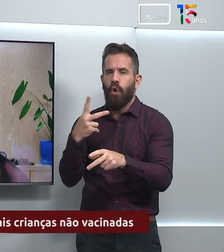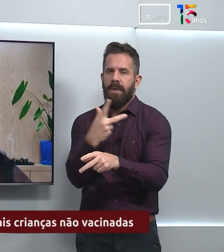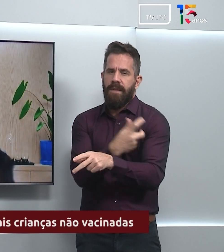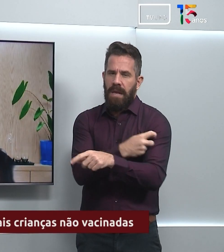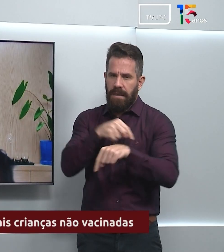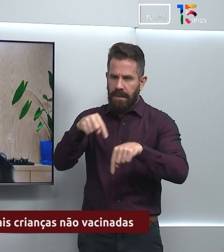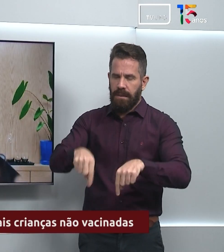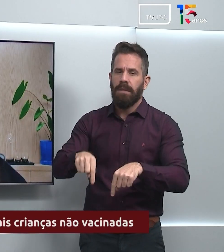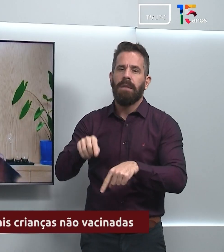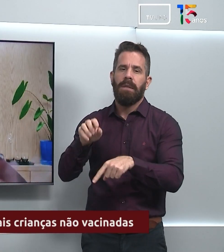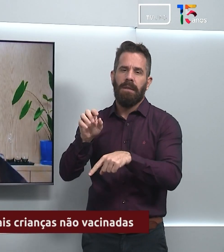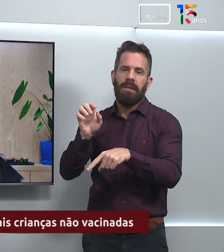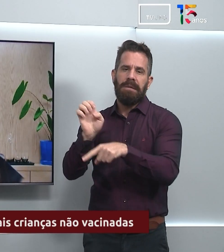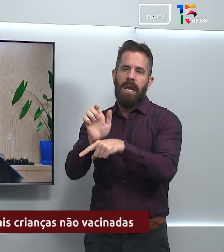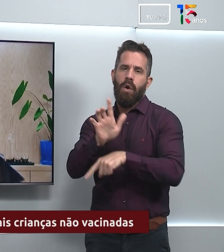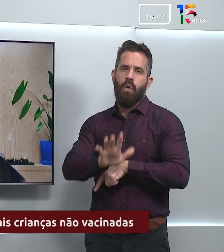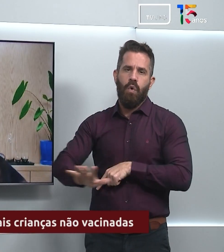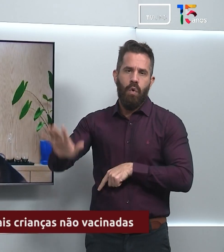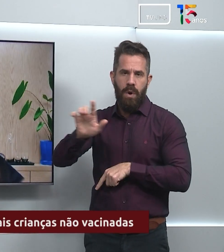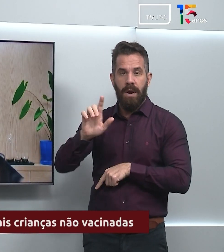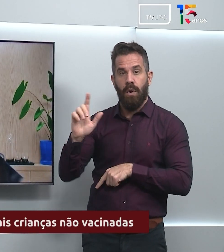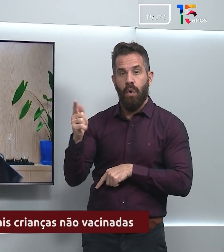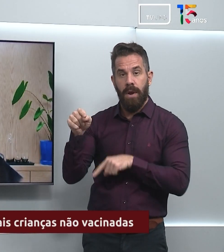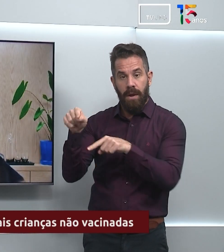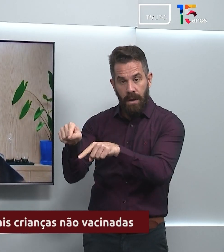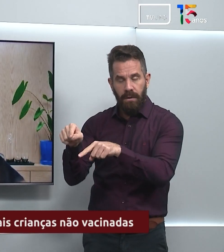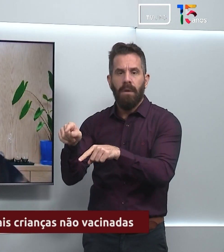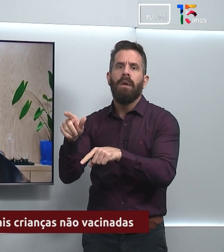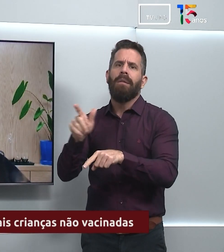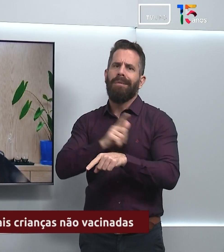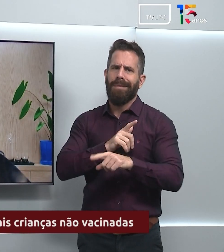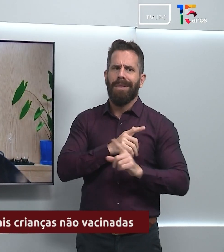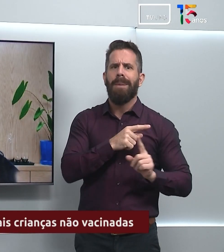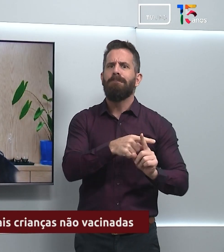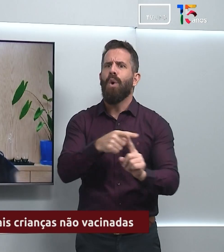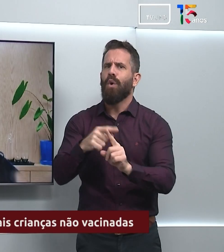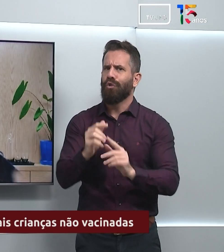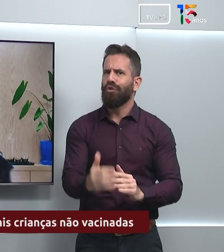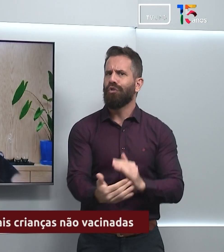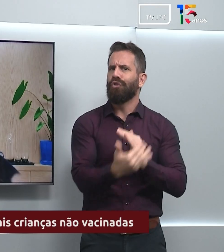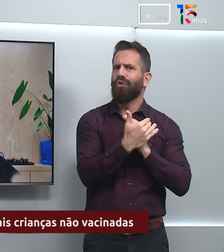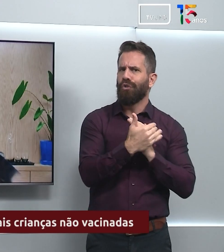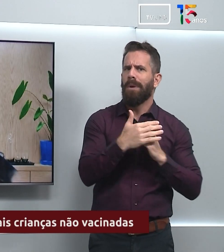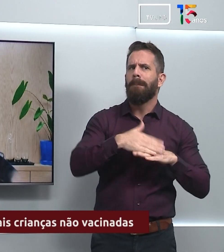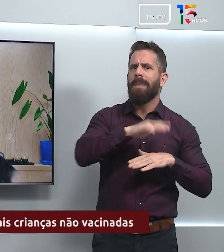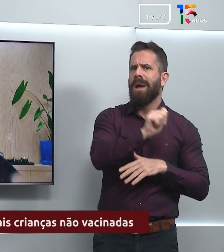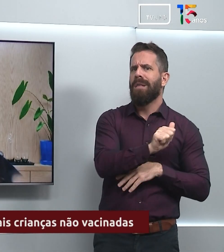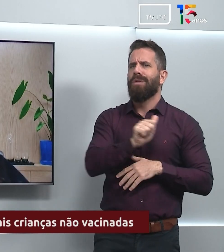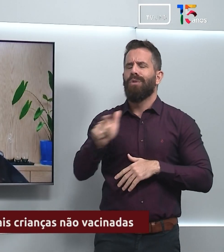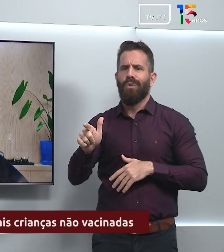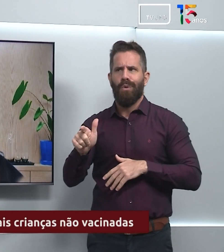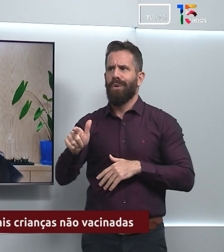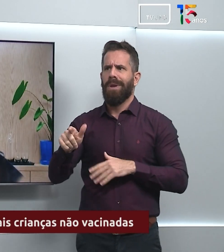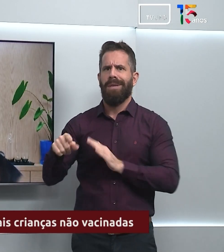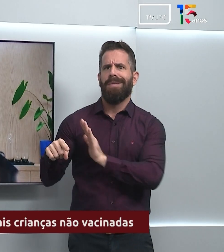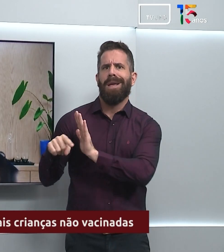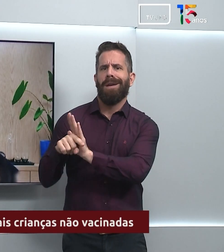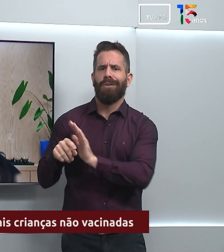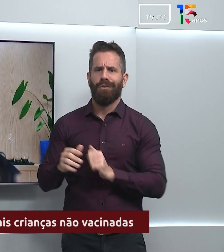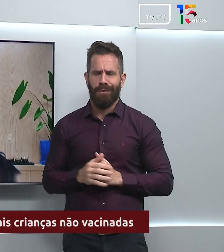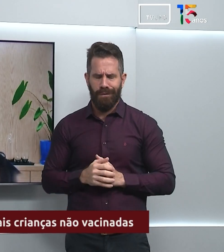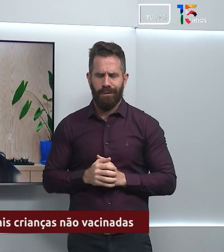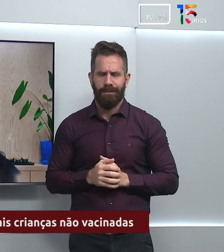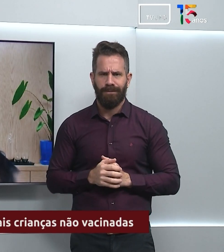que os benefícios são maiores comparados aos efeitos supostamente atribuídos à vacinação. É importante a